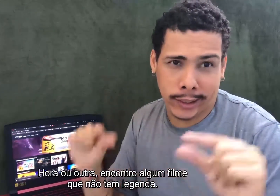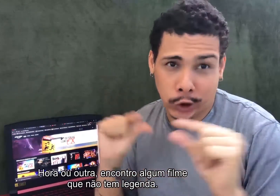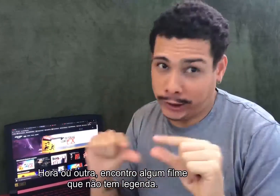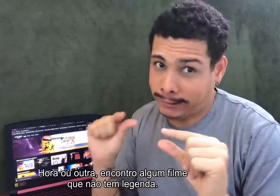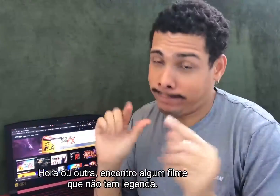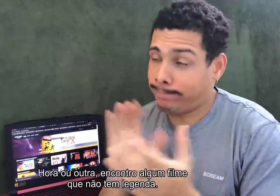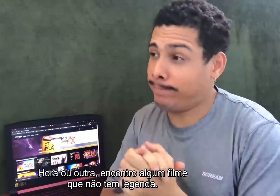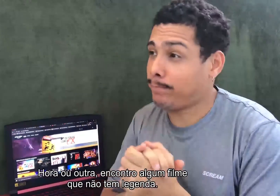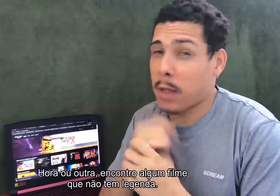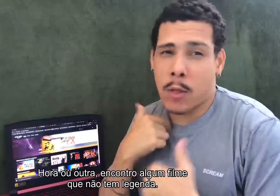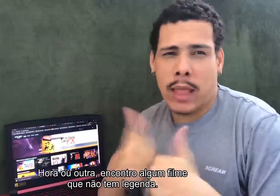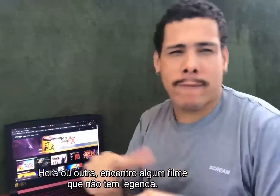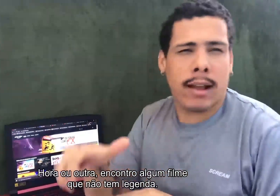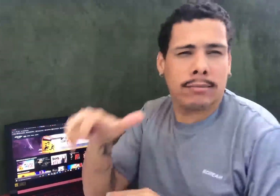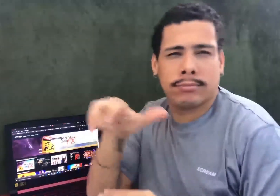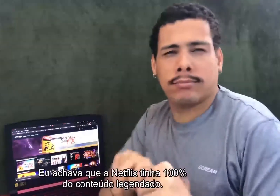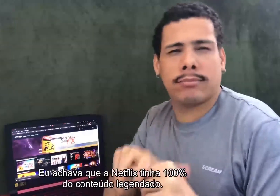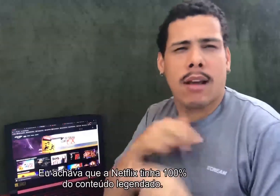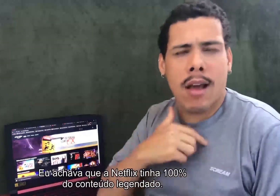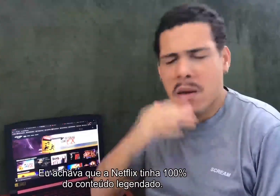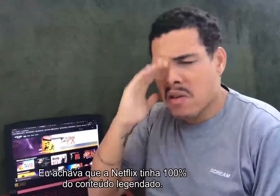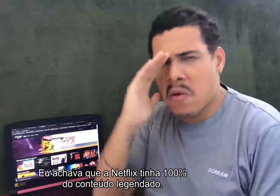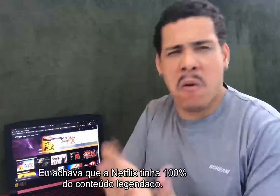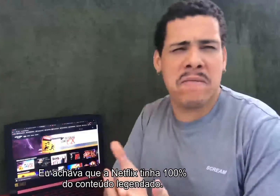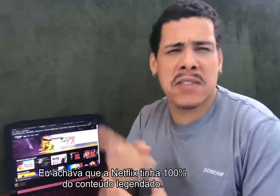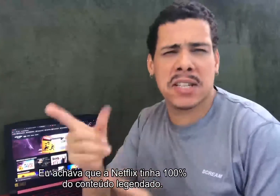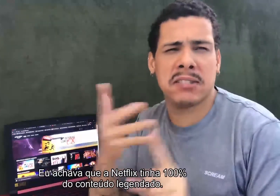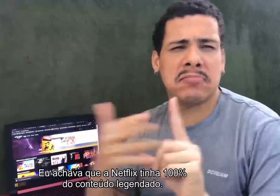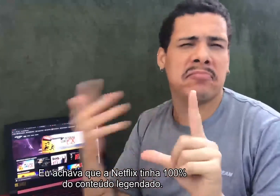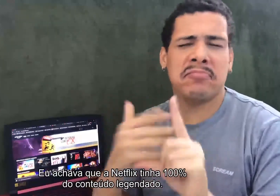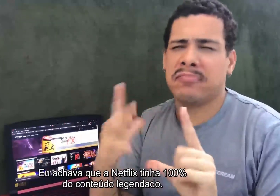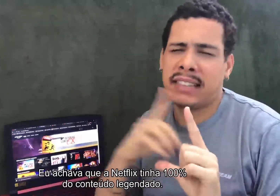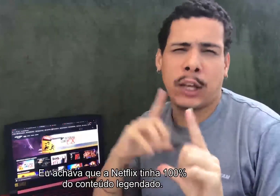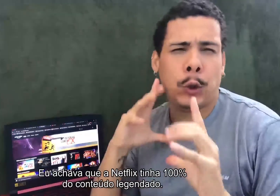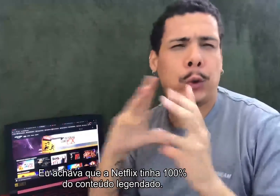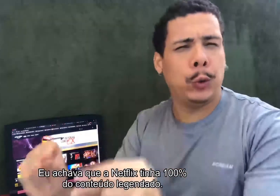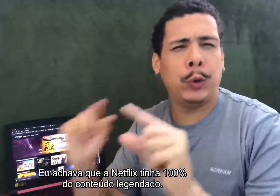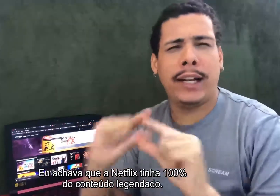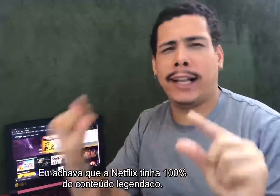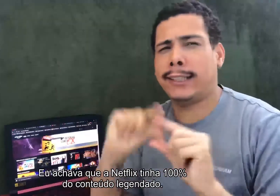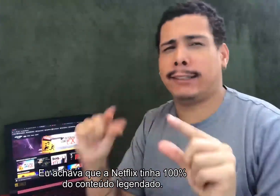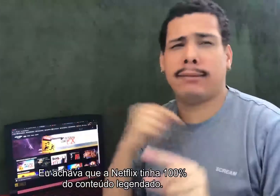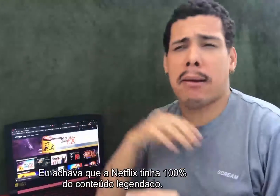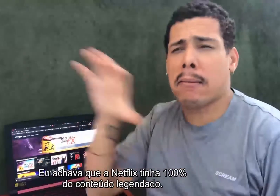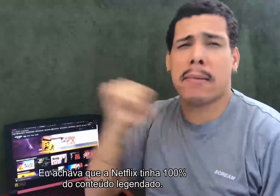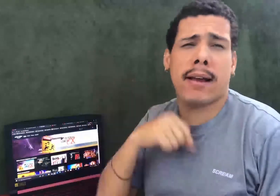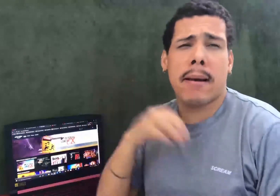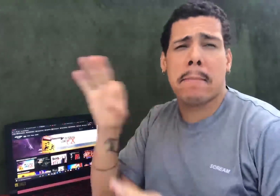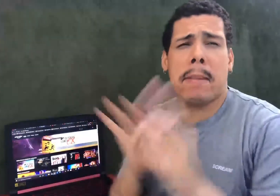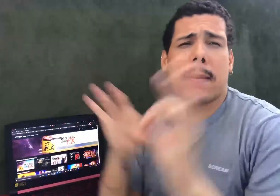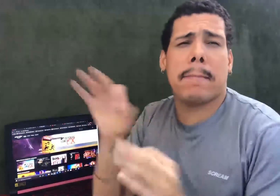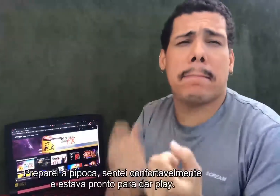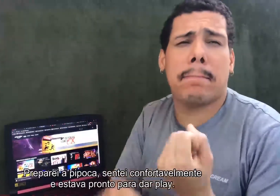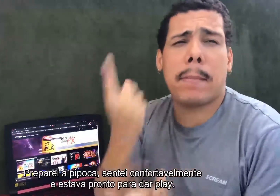algum filme que não tem legenda. Eu achava que a Netflix tinha 100% de conteúdo legendado. Preparei a pipoca,